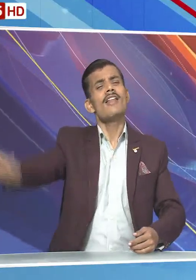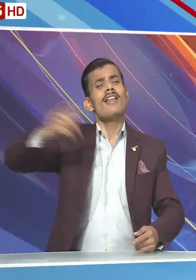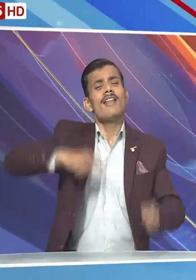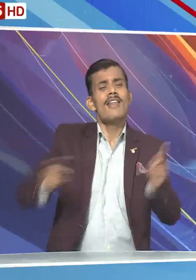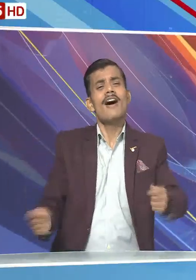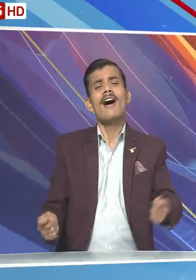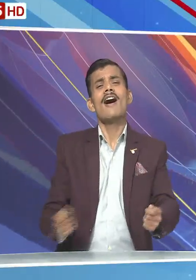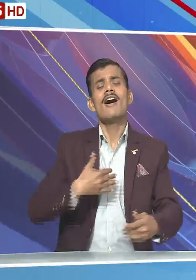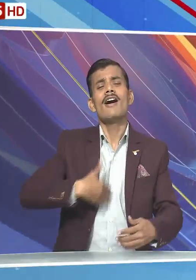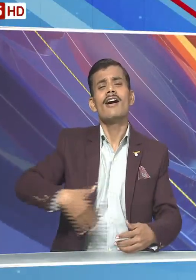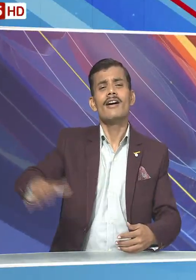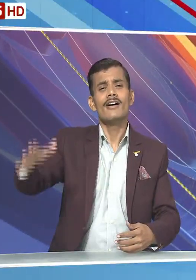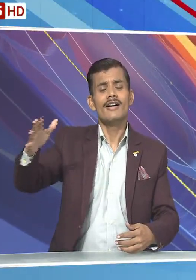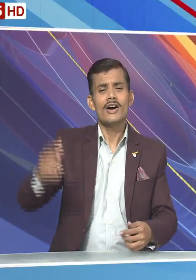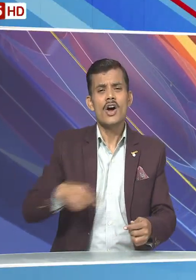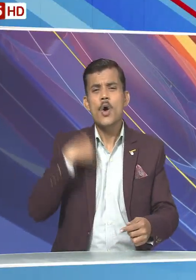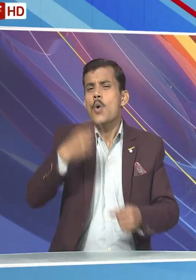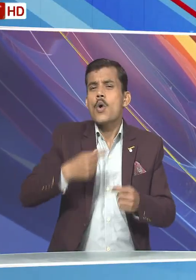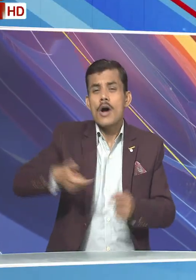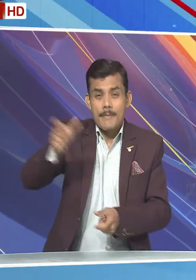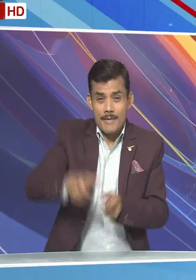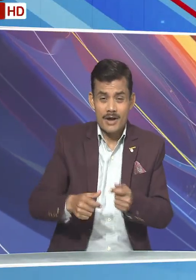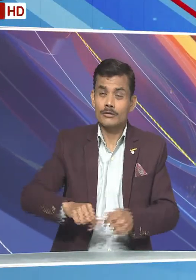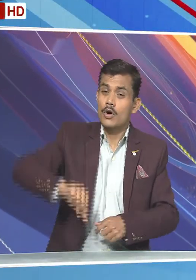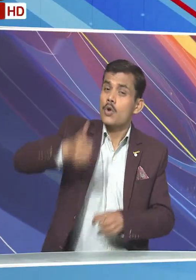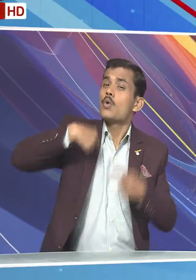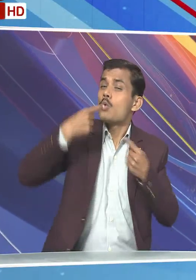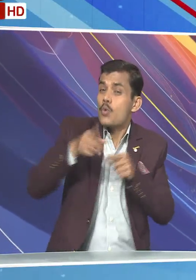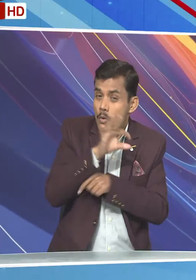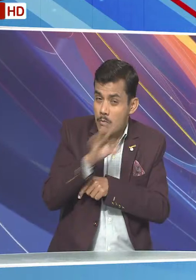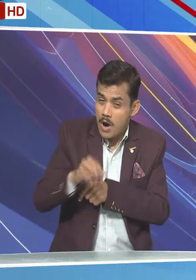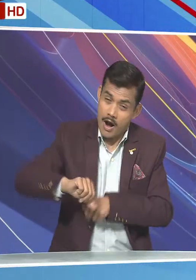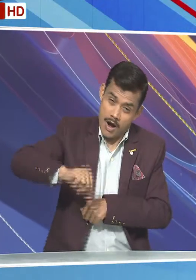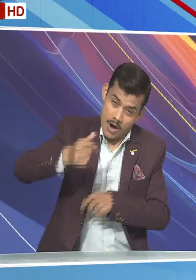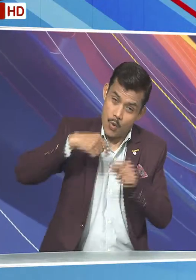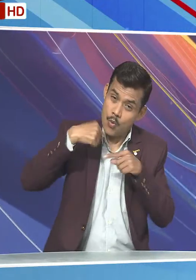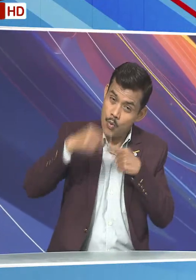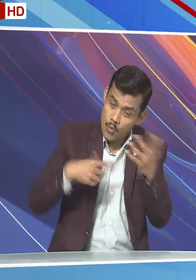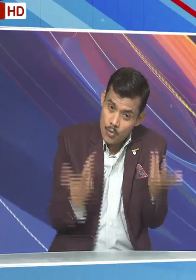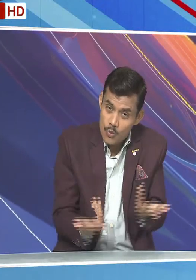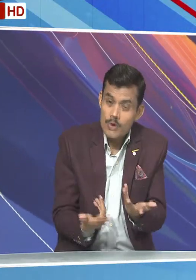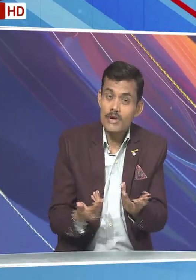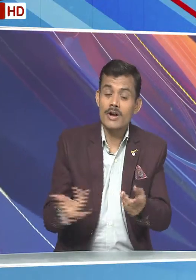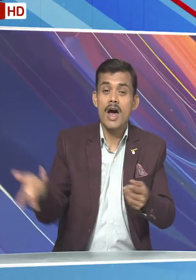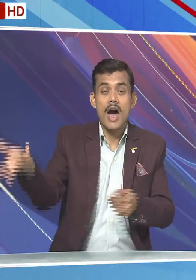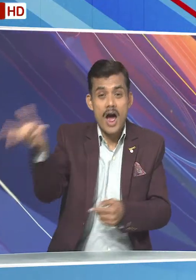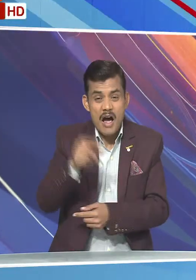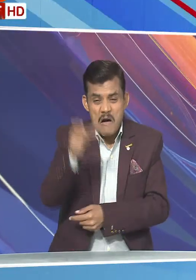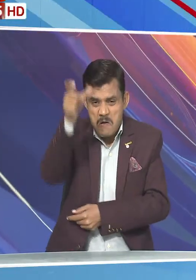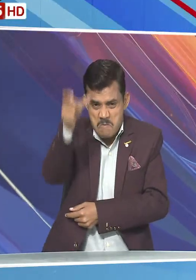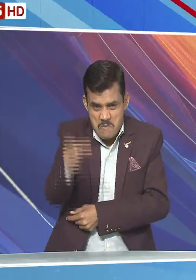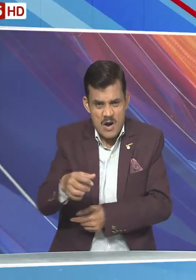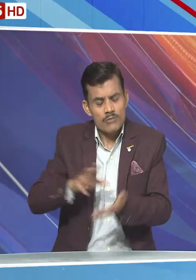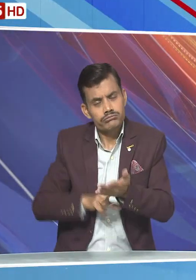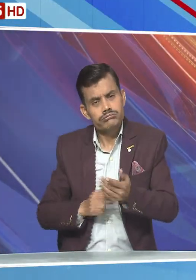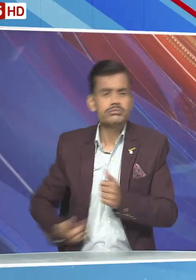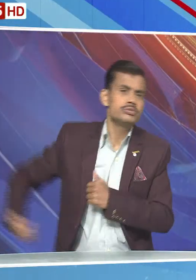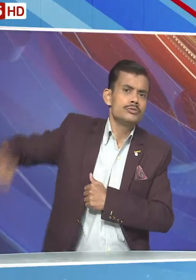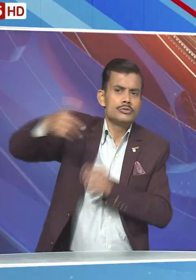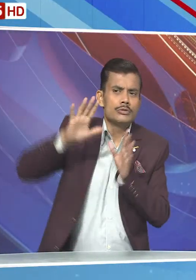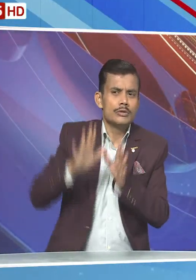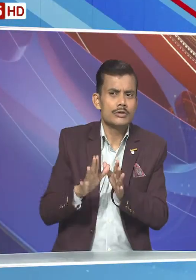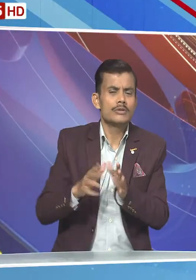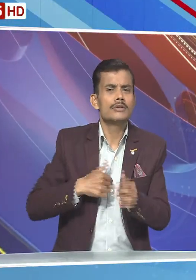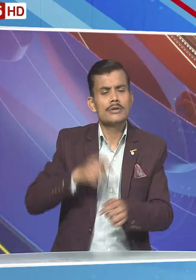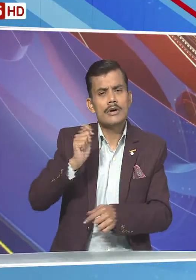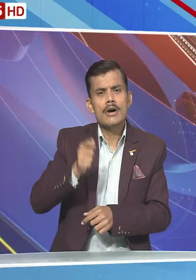चैलेंज कर रहा हूँ राहुल आपको। कौन है आज का वीकेस्ट परफॉर्मर ऑफ द डे? और फिर आई एलिमिनेशन की घड़ी। आई वुड